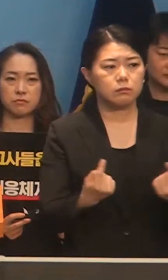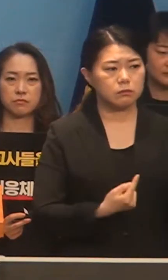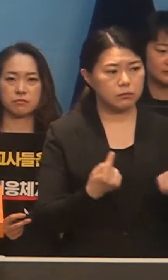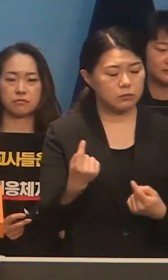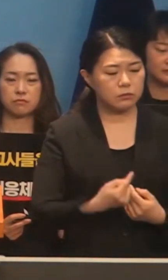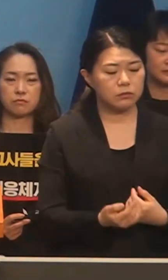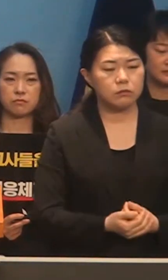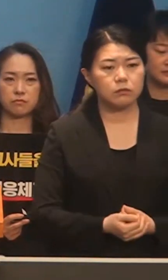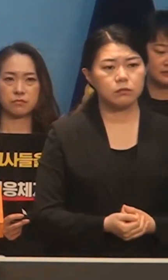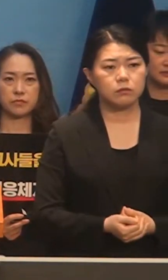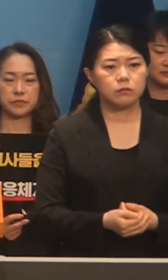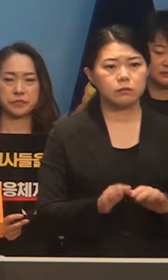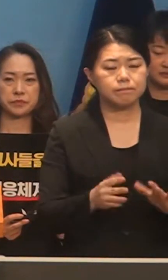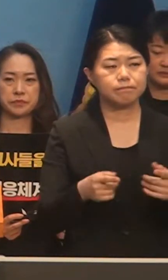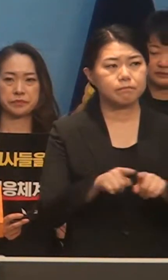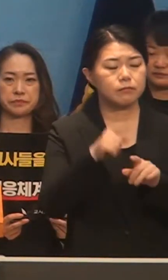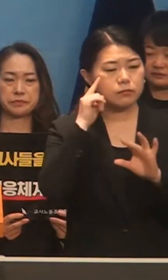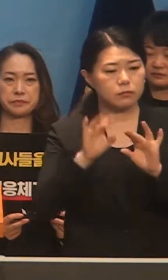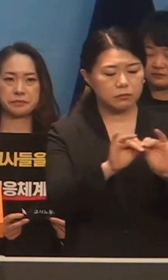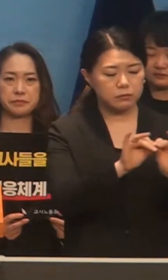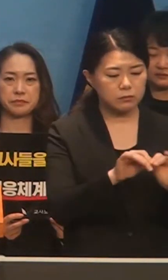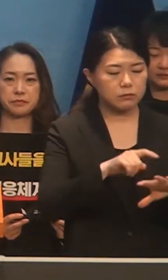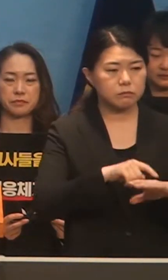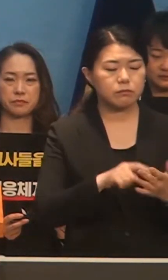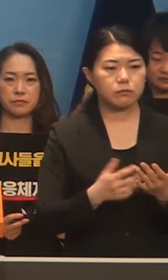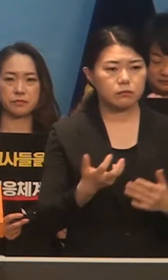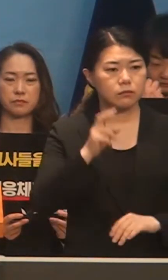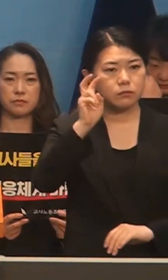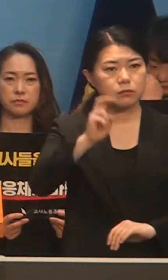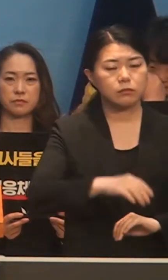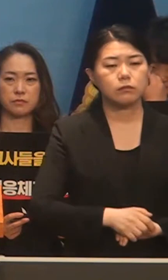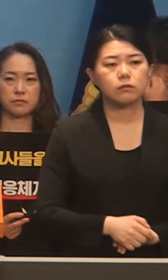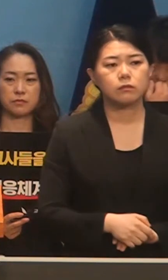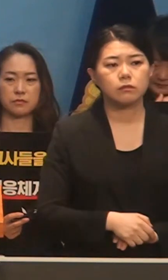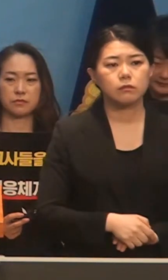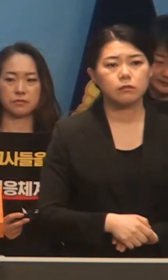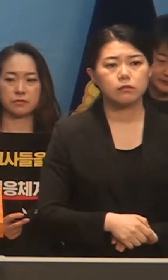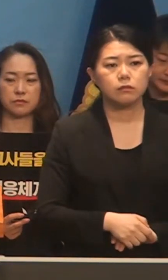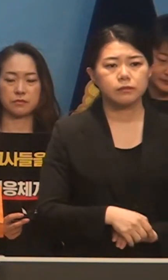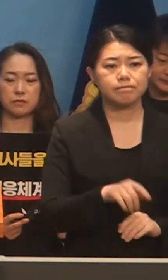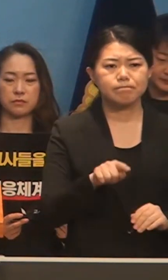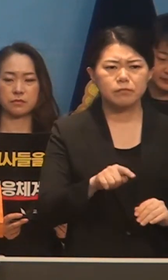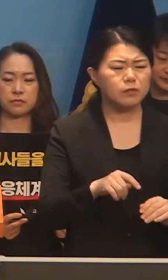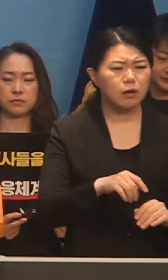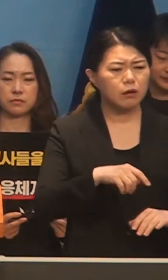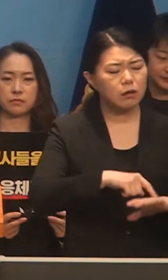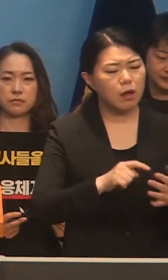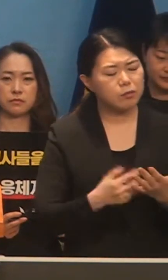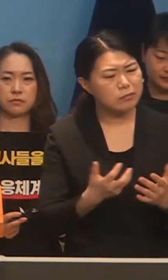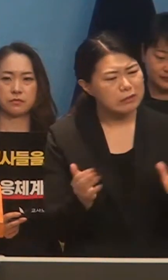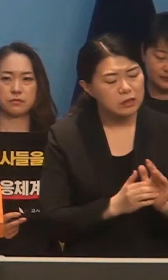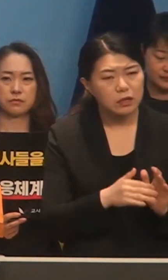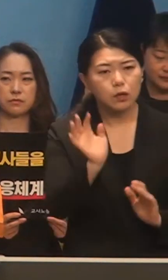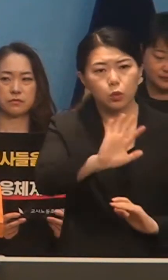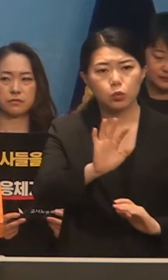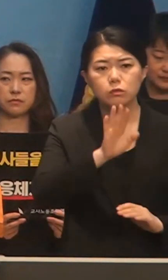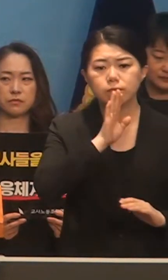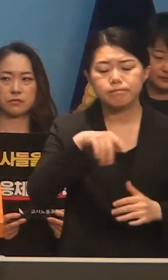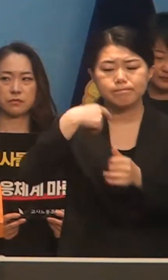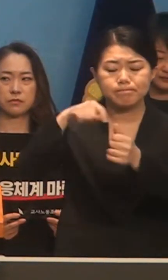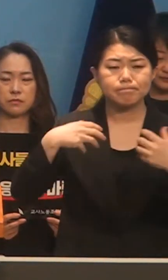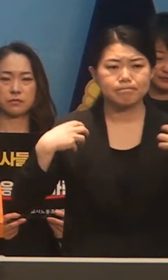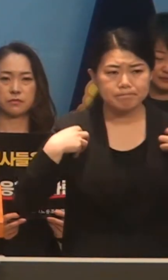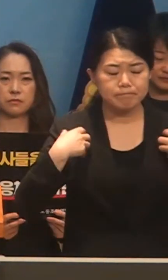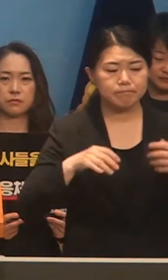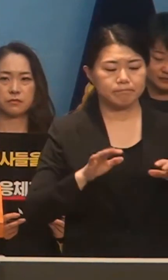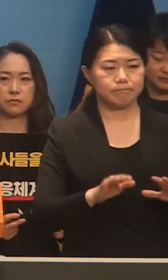하시면서 지금 같이 공감하고 마음이 많이 아프실 텐데 이것이 마음 아픈 일로 끝날 것이 아니라 교육당국의 제대로